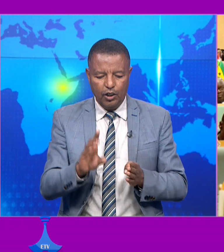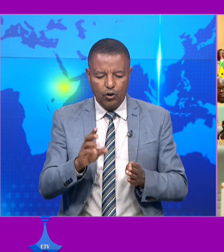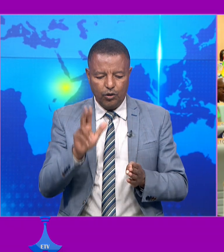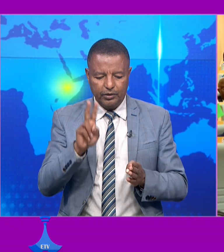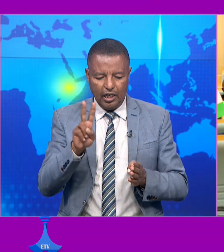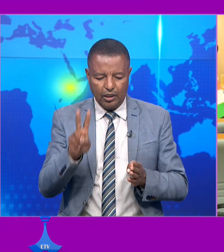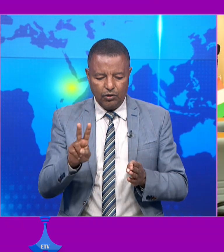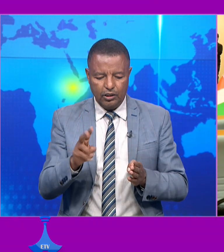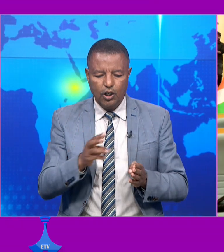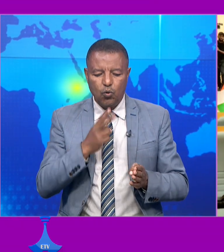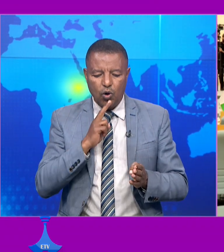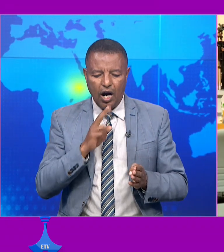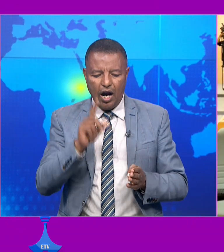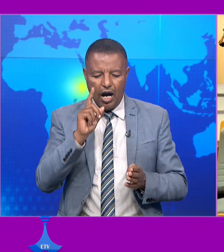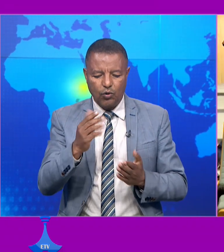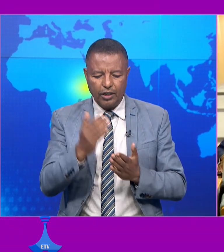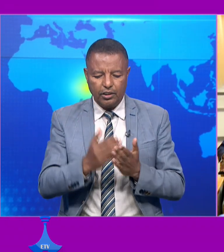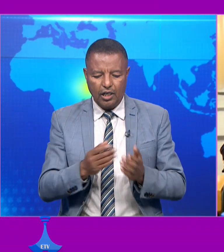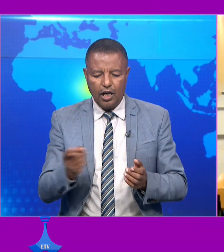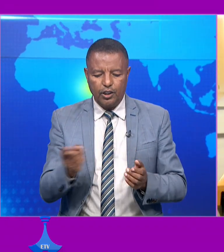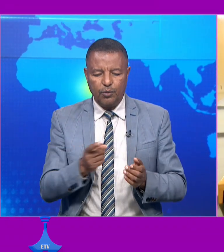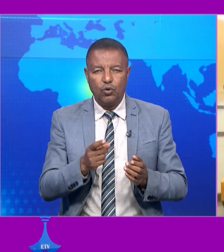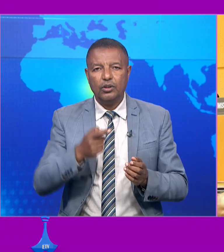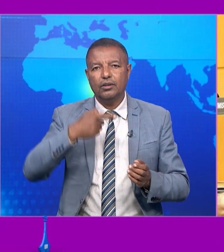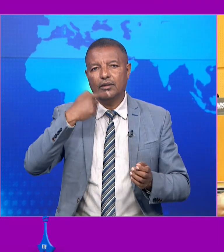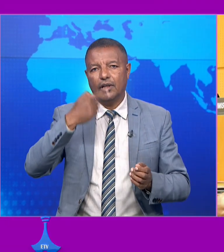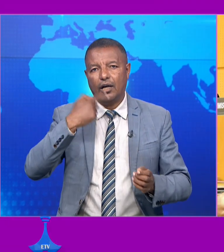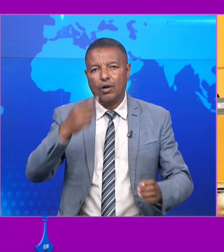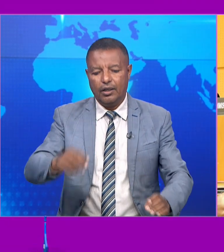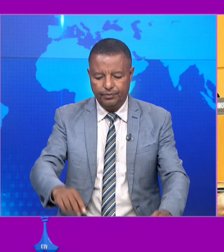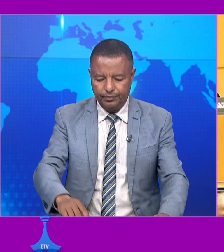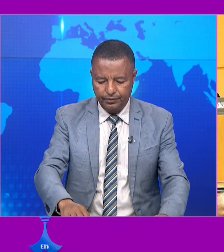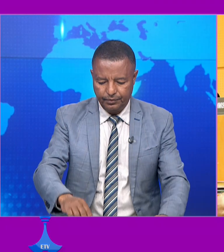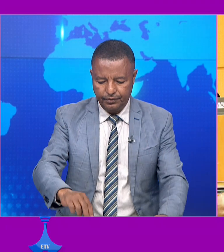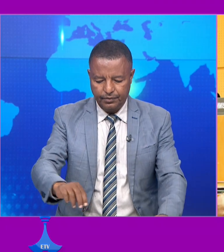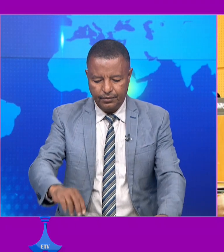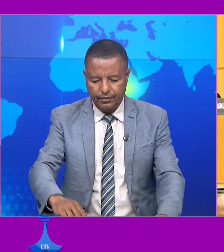ጉባኤ ኮፕ32 ውሃ አንዱ አጀንዳ እንደሚሆን ተናግረዋል።